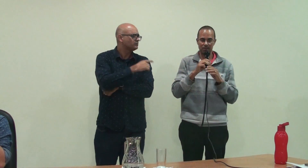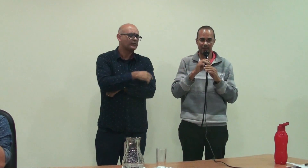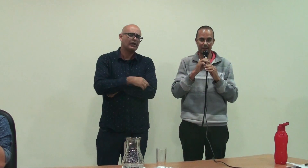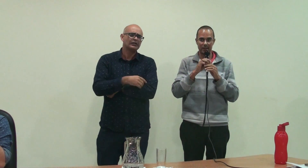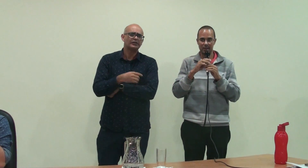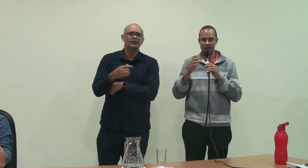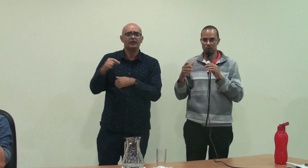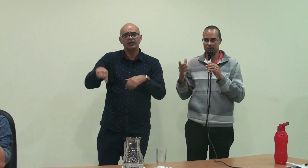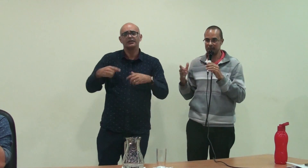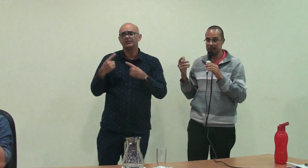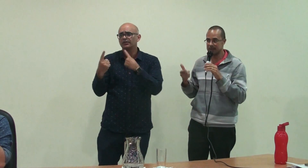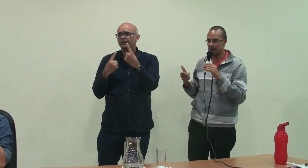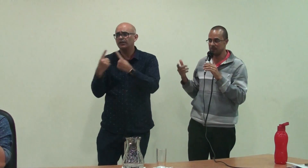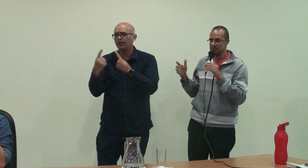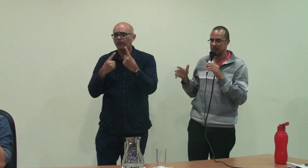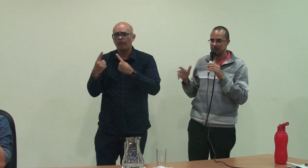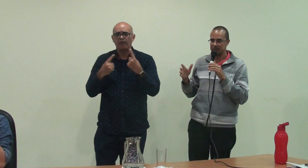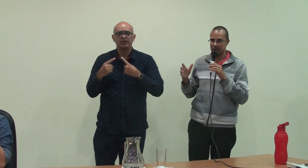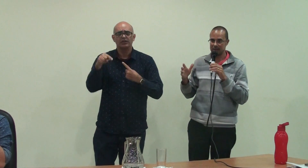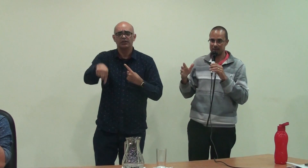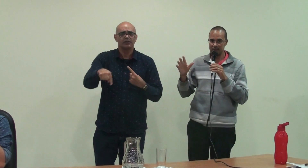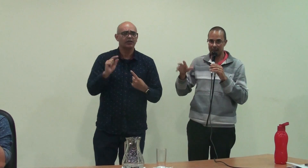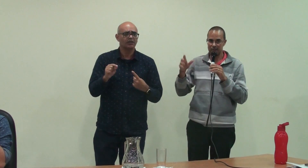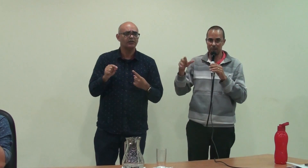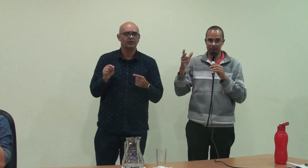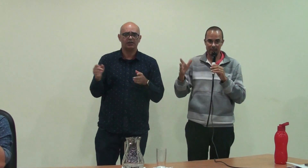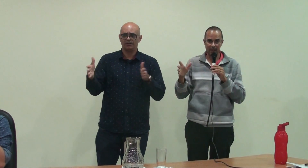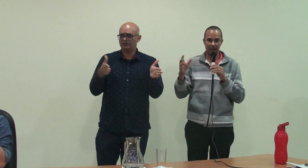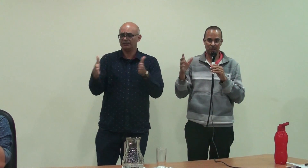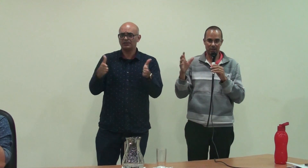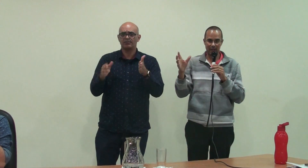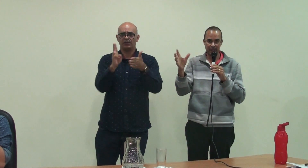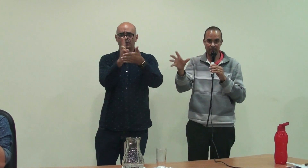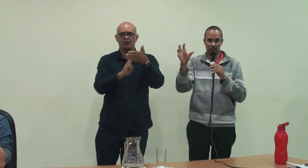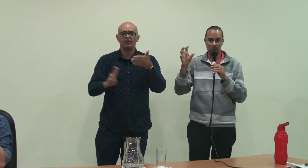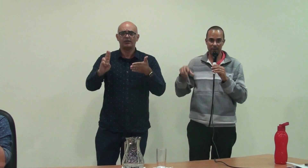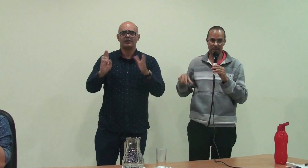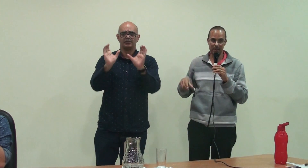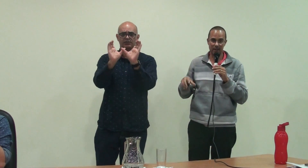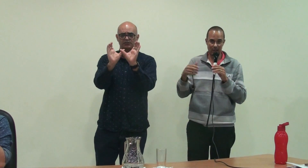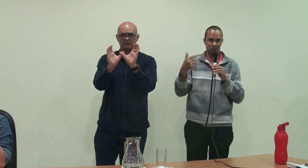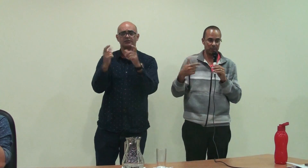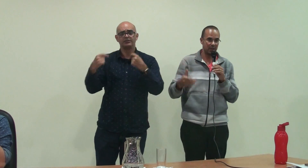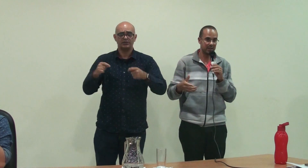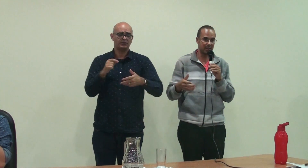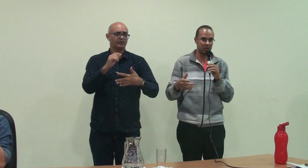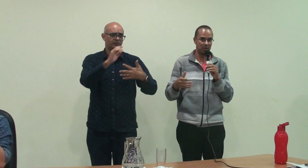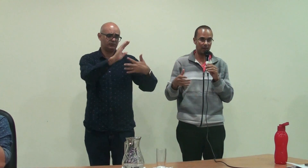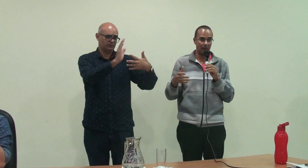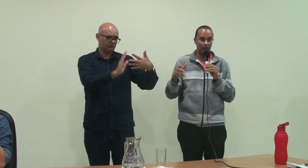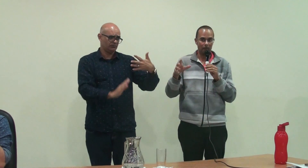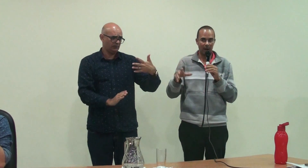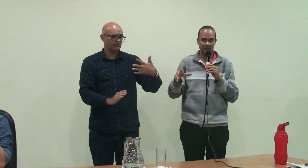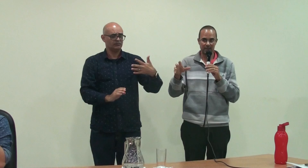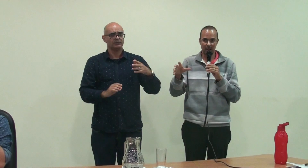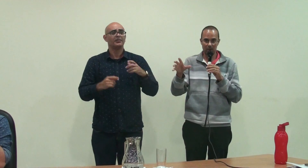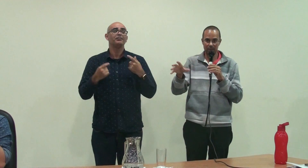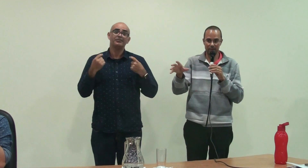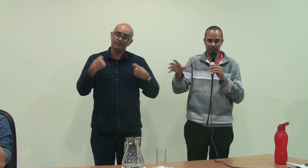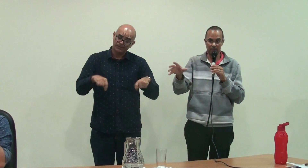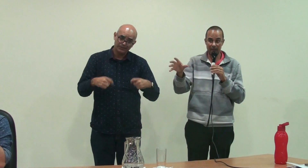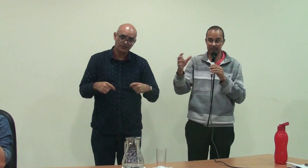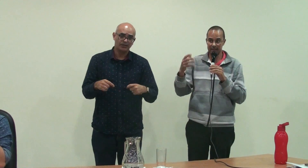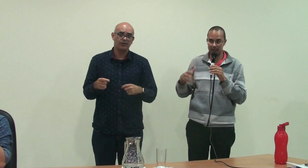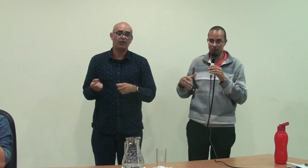assim, estamos falando aqui sobre a questão da acessibilidade da universidade, a Libras com a universidade. Acho muito interessante. Mas,